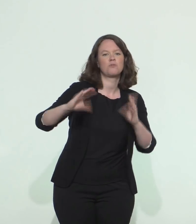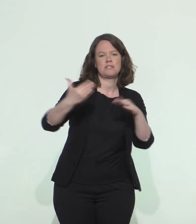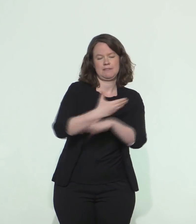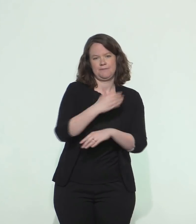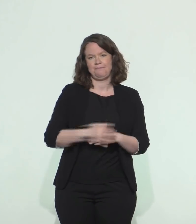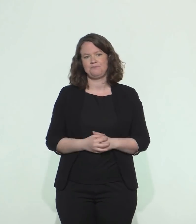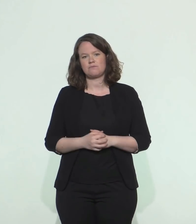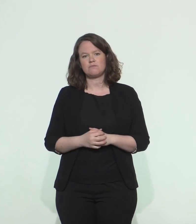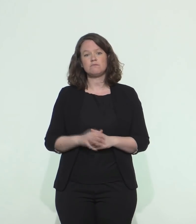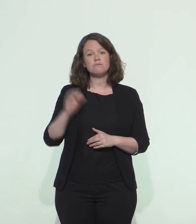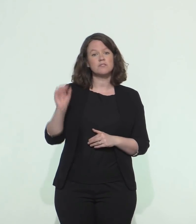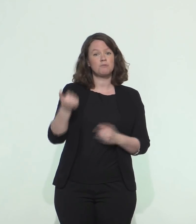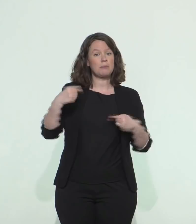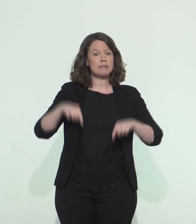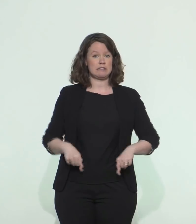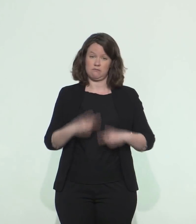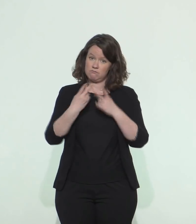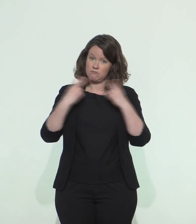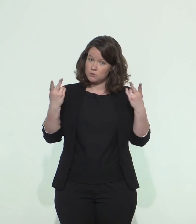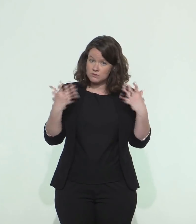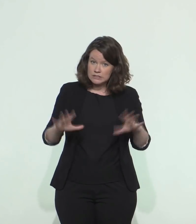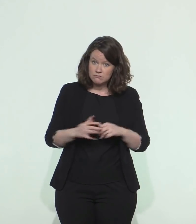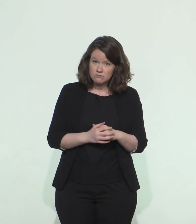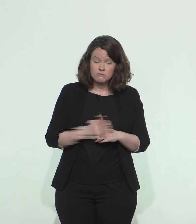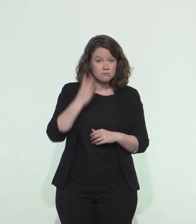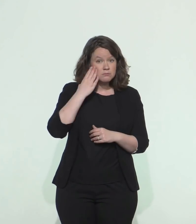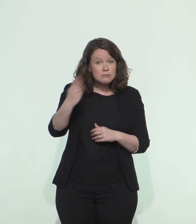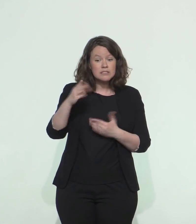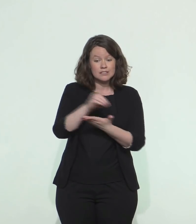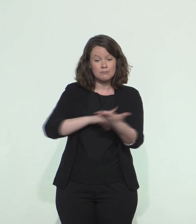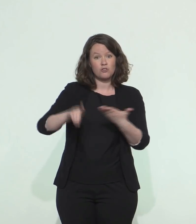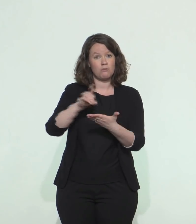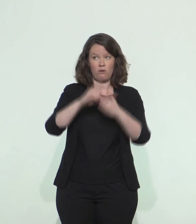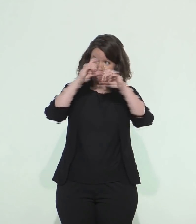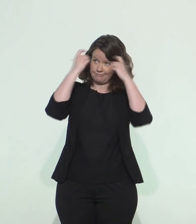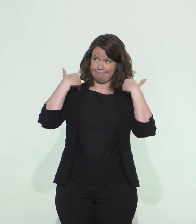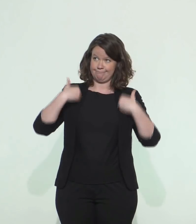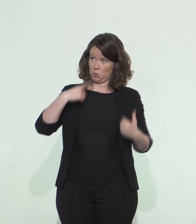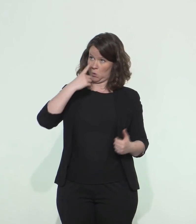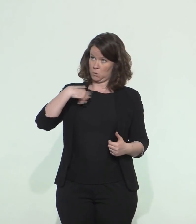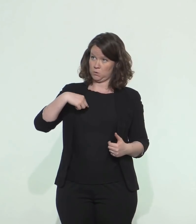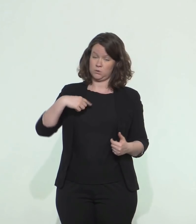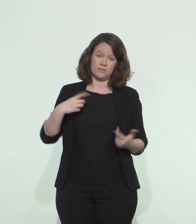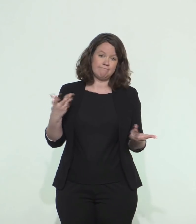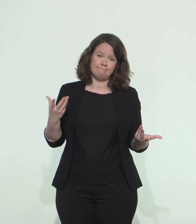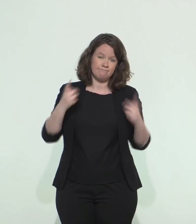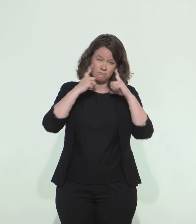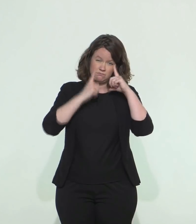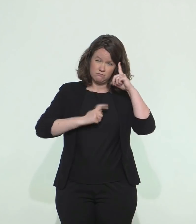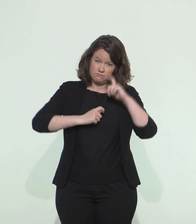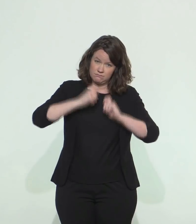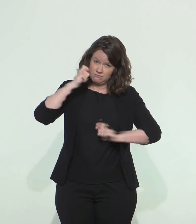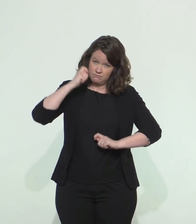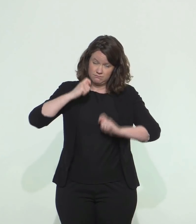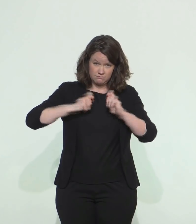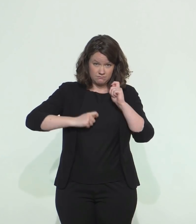le Premier ministre l'a dit, les départements, les régions qui seront en rouge devront faire encore plus attention, devront être encore plus